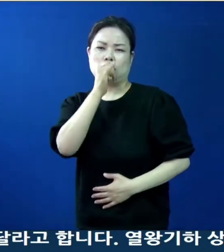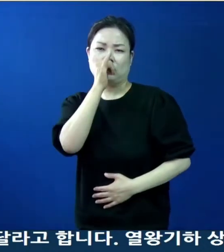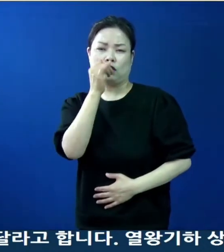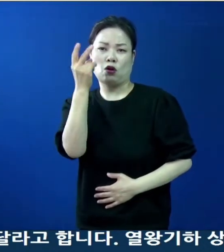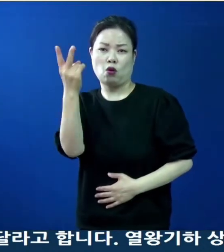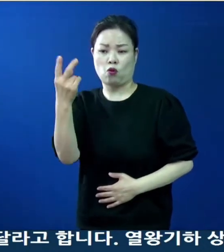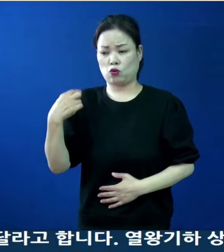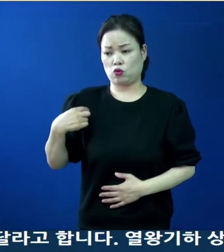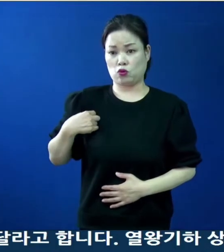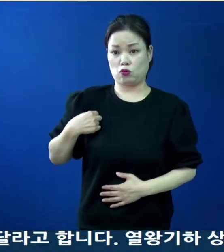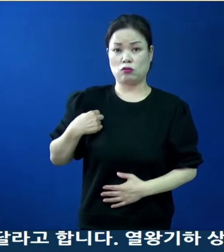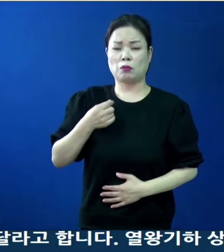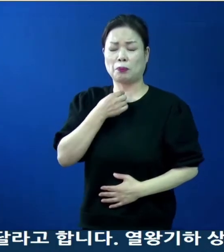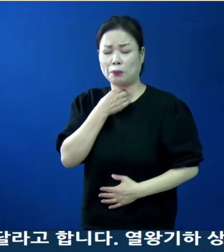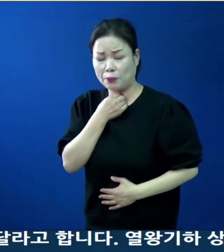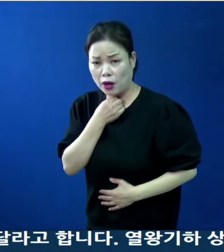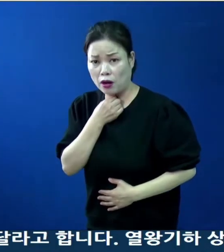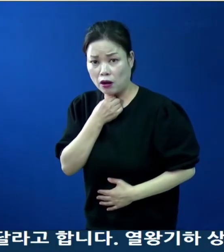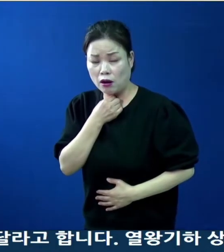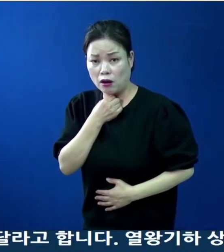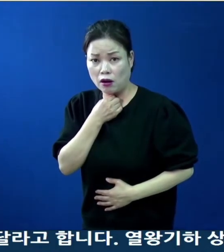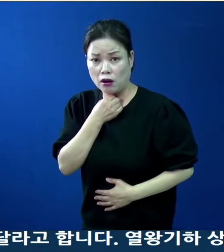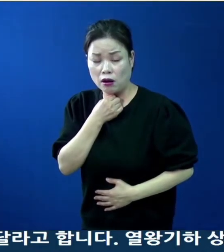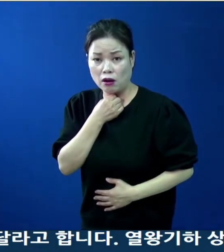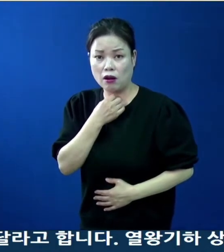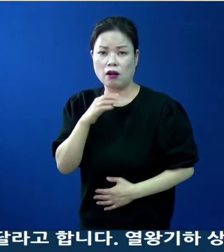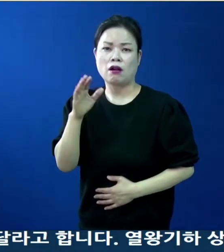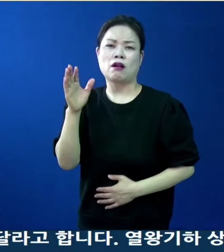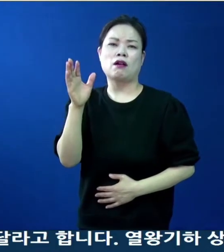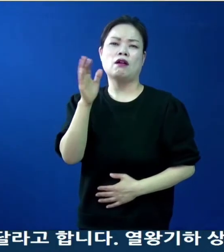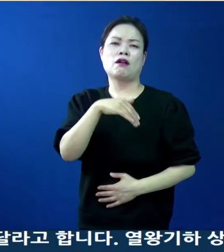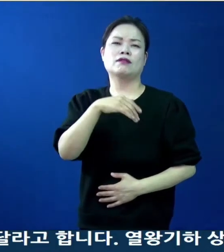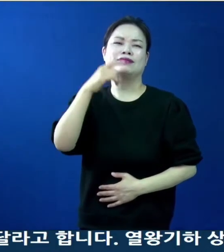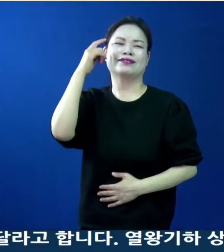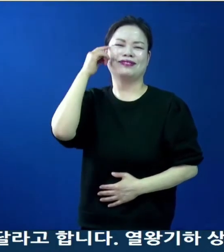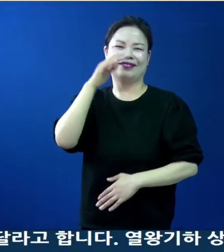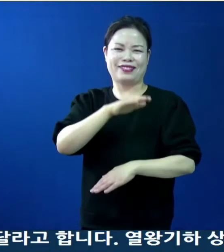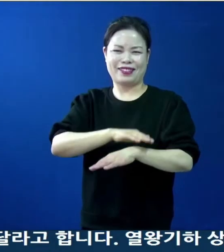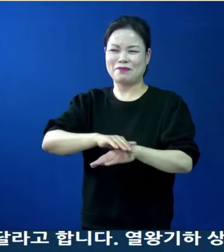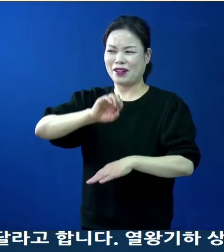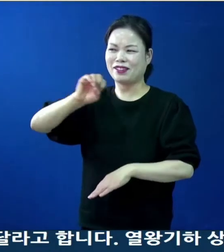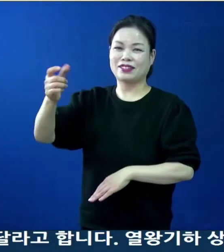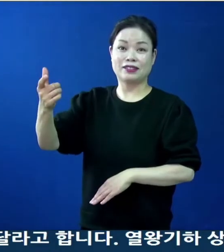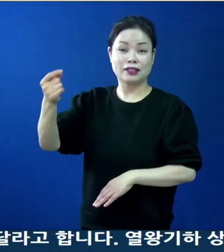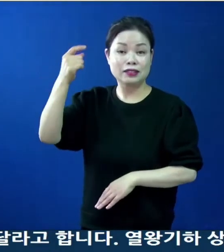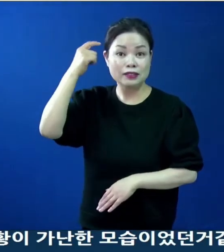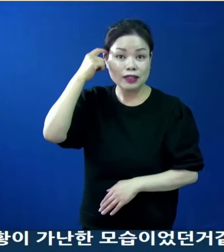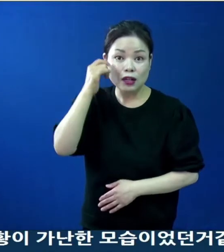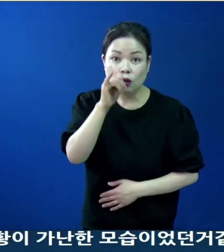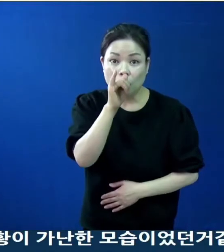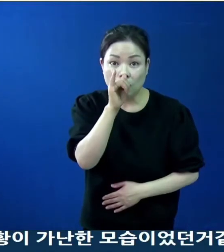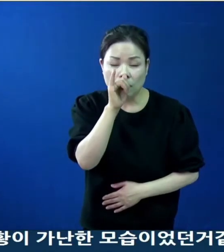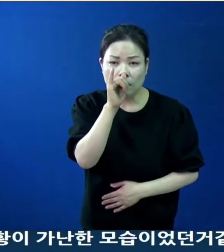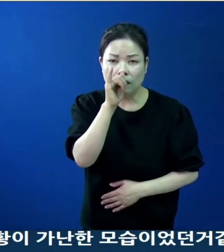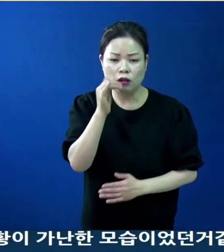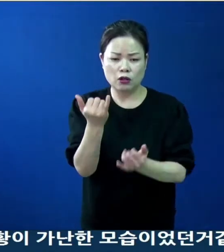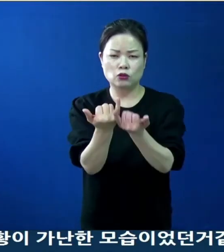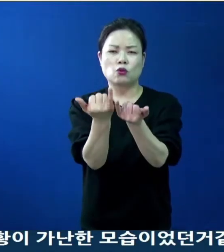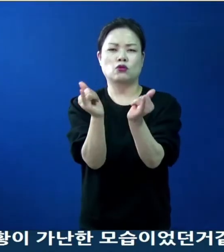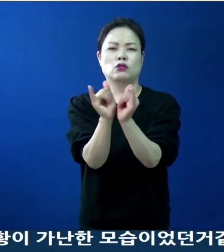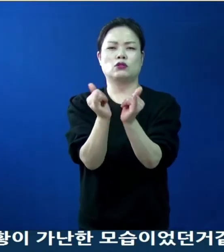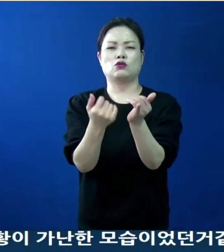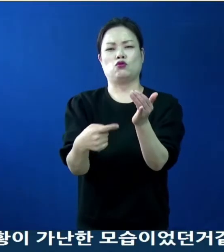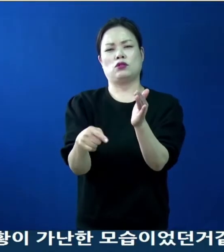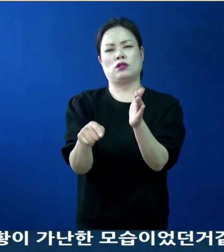옷 2벌을 요구했다는 거, 그렇게 하면서 내가 생각해도 참 잘 말한 것 같다 이렇게 생각할 수도 있습니다. 공동체를